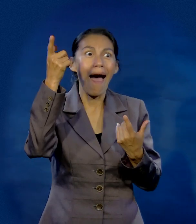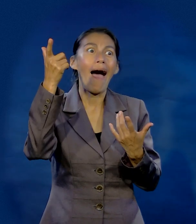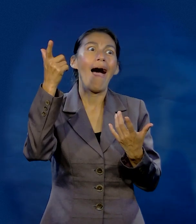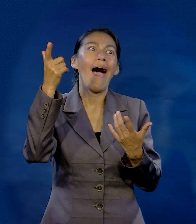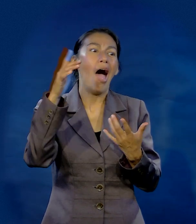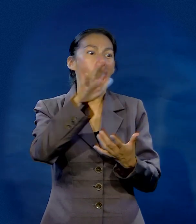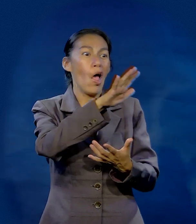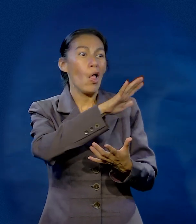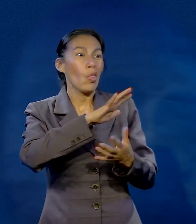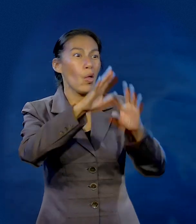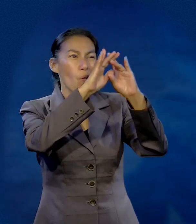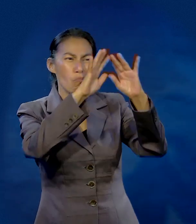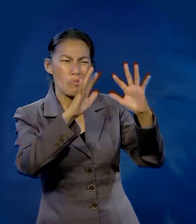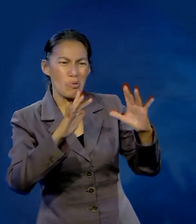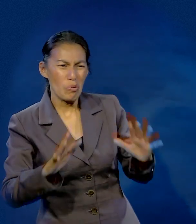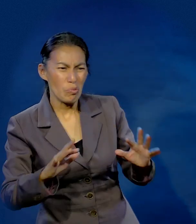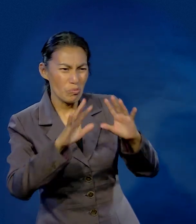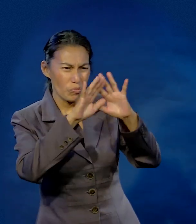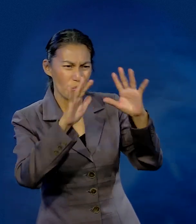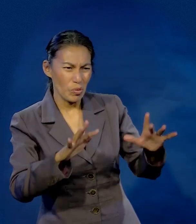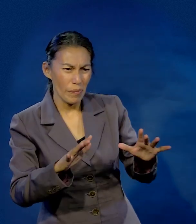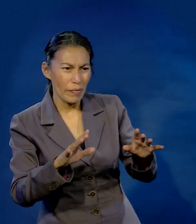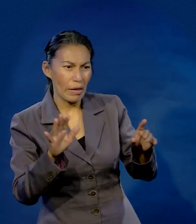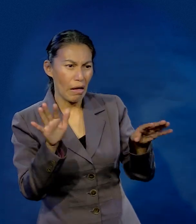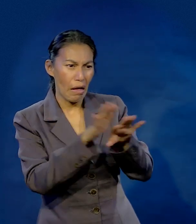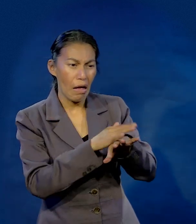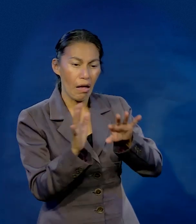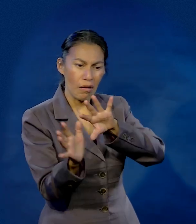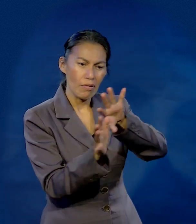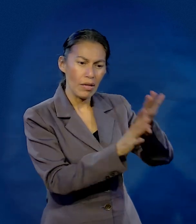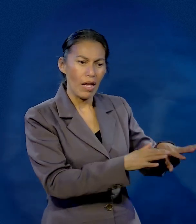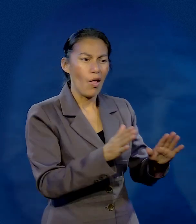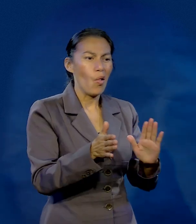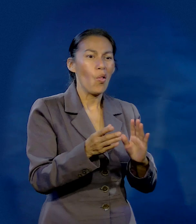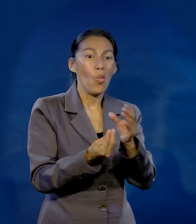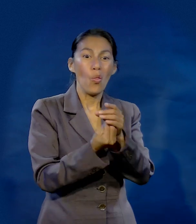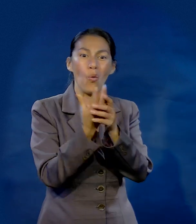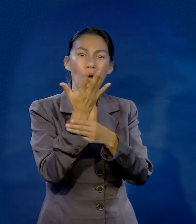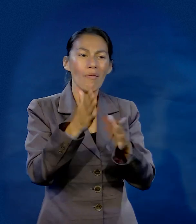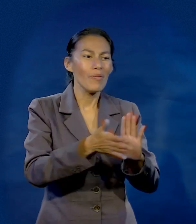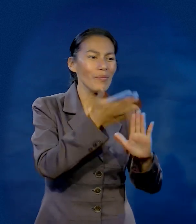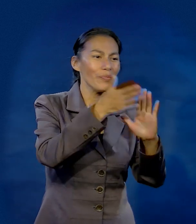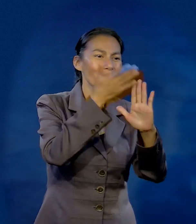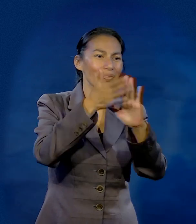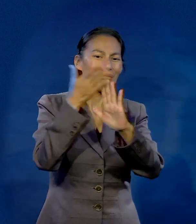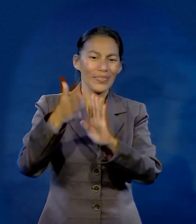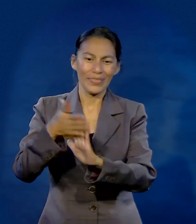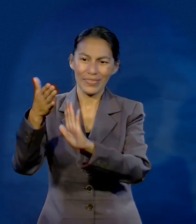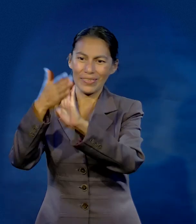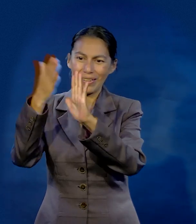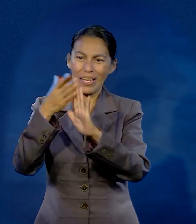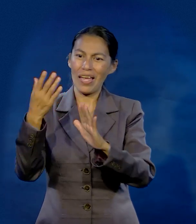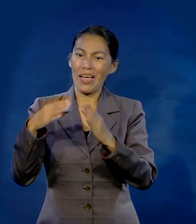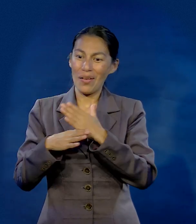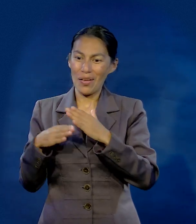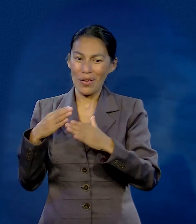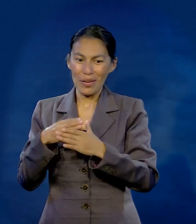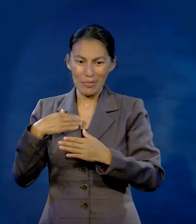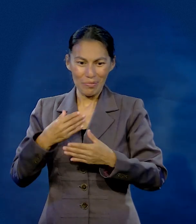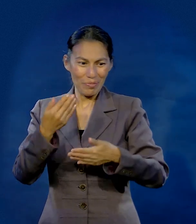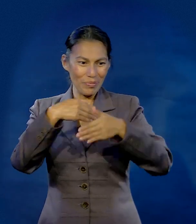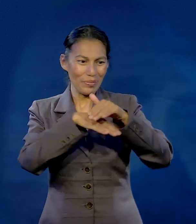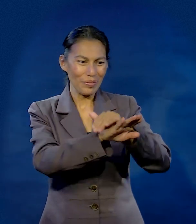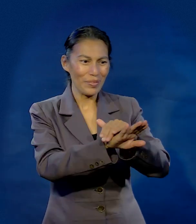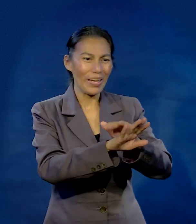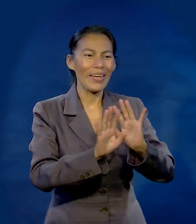Porque no tengo dónde guardar mis frutos Y dijo esto Haré derribaré